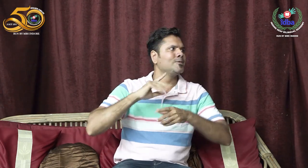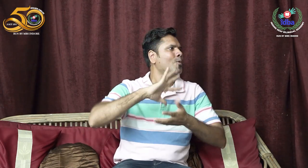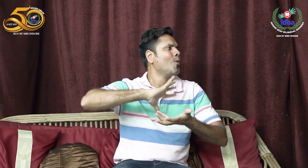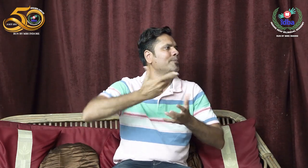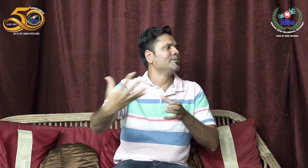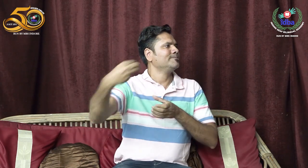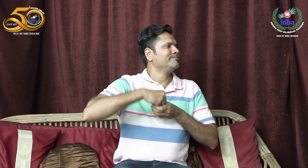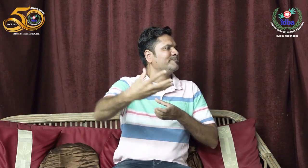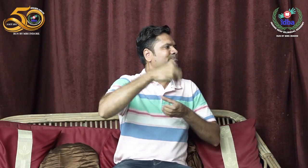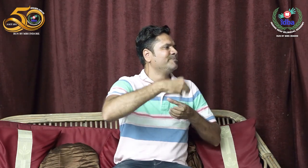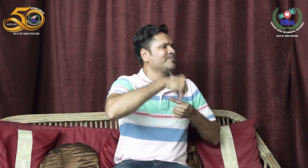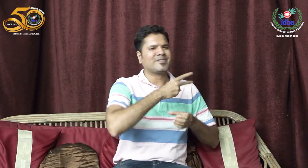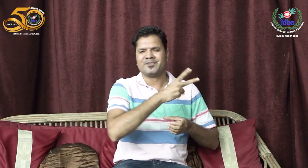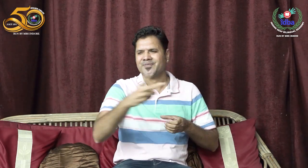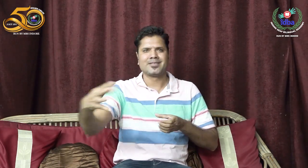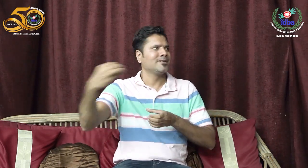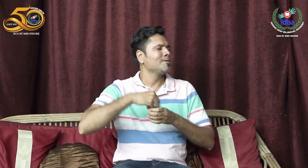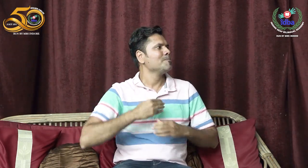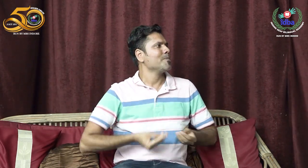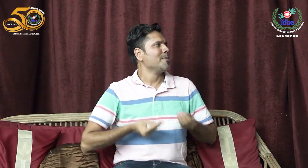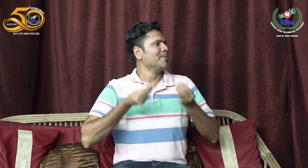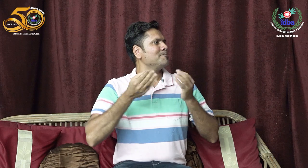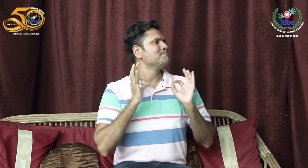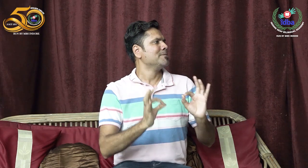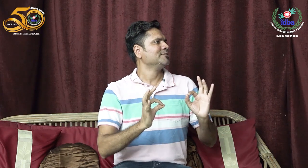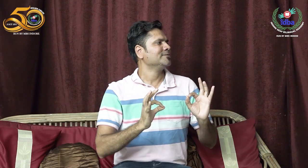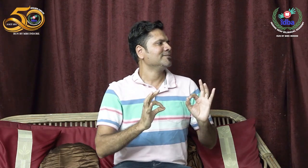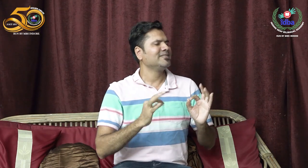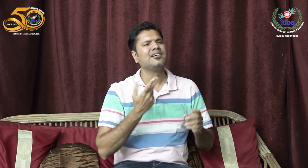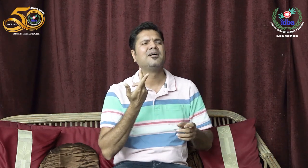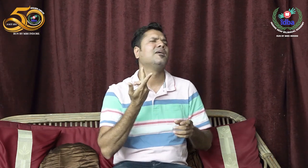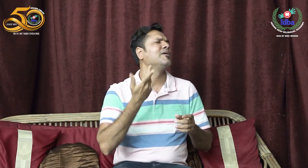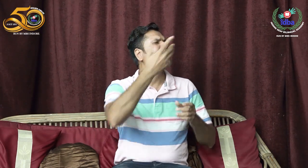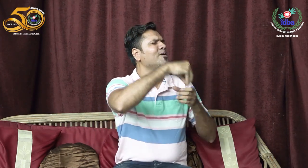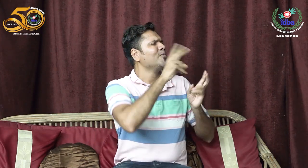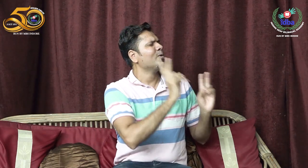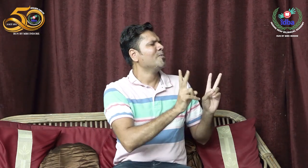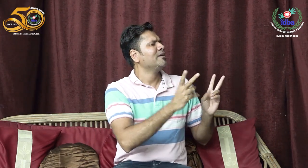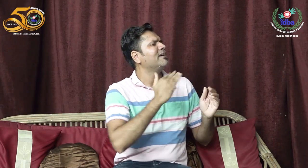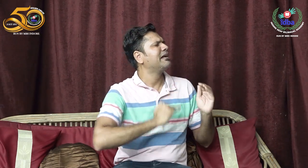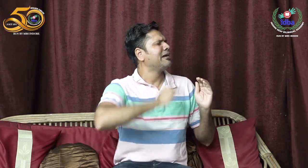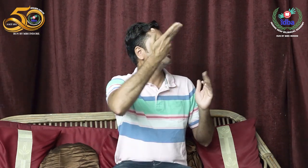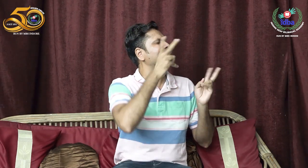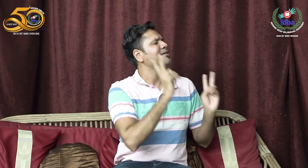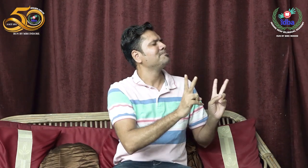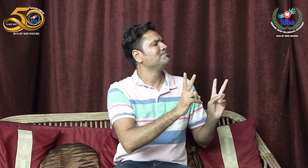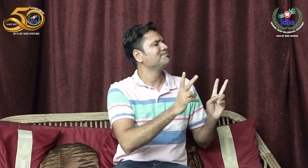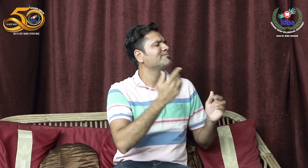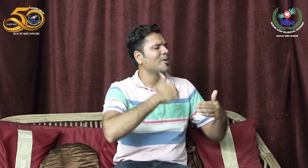बहुत कॉपी किया और बहुत मुझे अच्छा लगा यहाँ पर आके, और मैं भी फिर अच्छा होता गया। और जहाँ पहले स्कूल था वही सेम